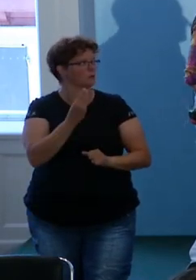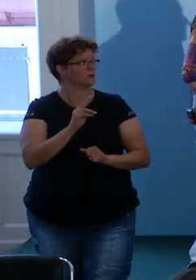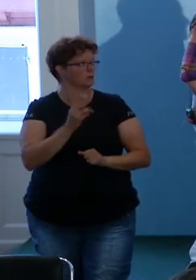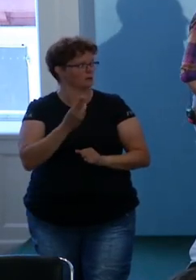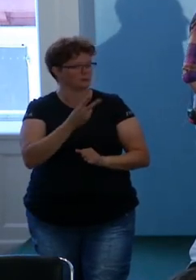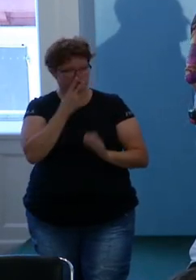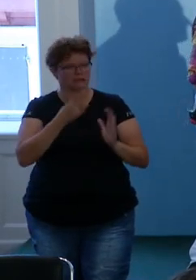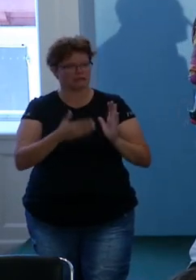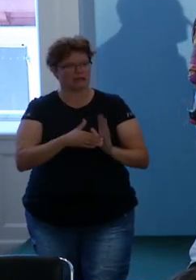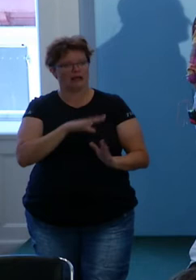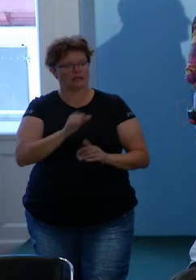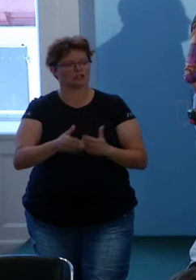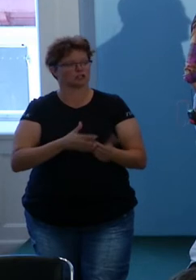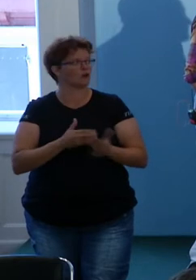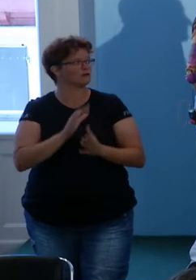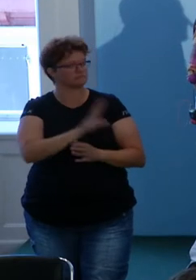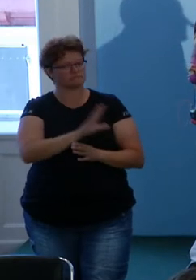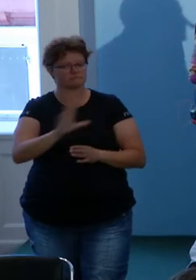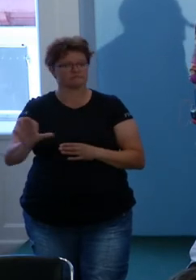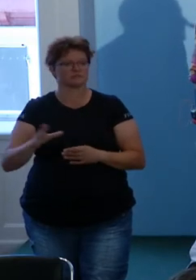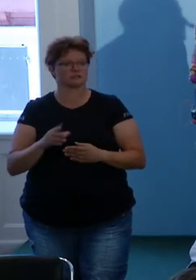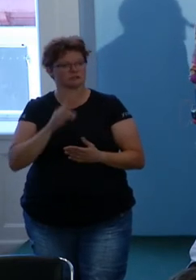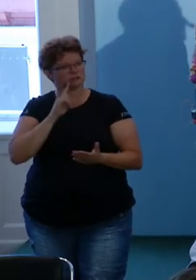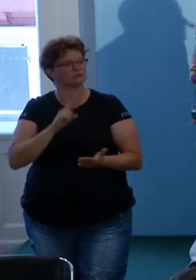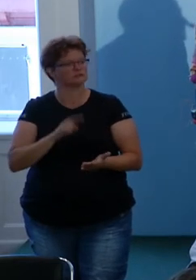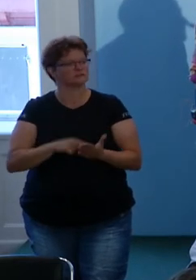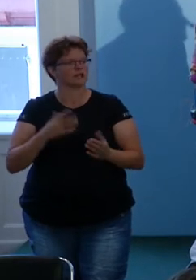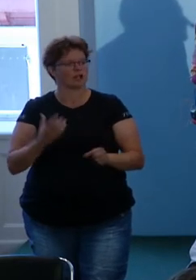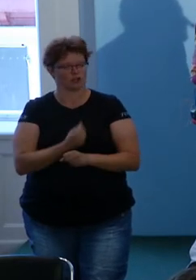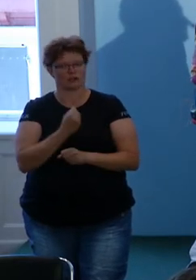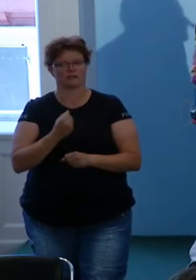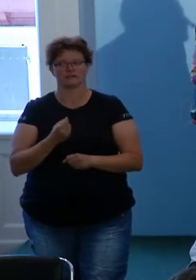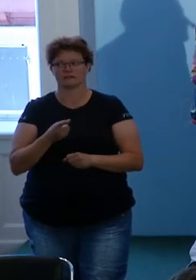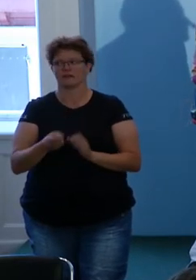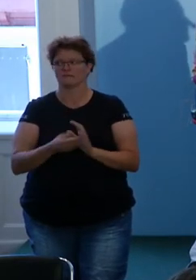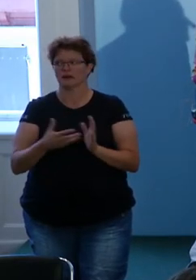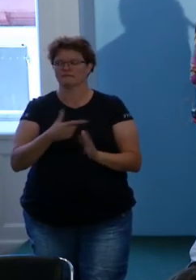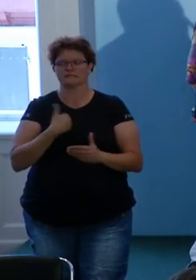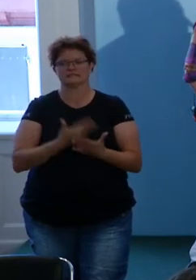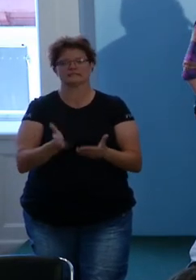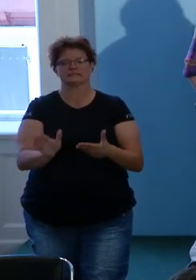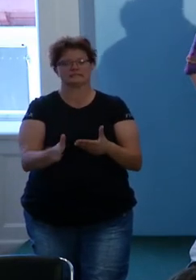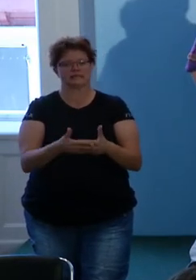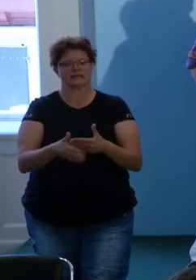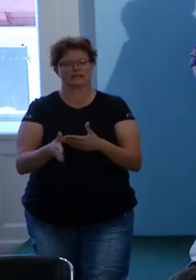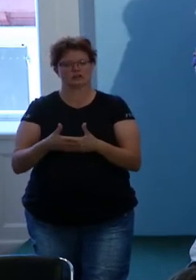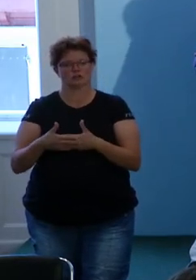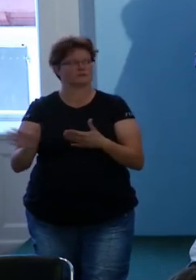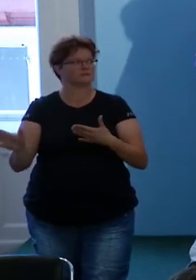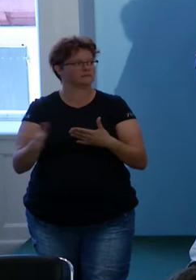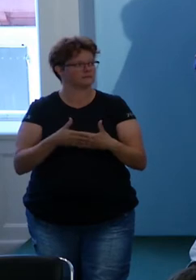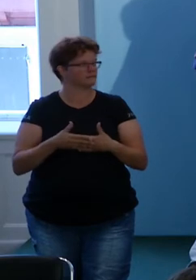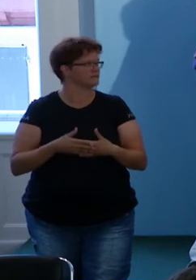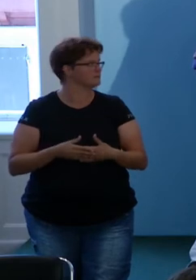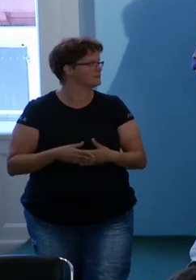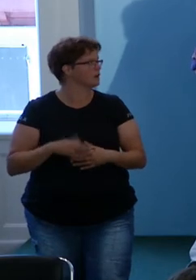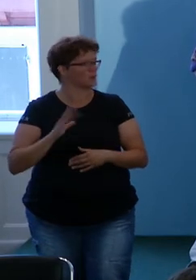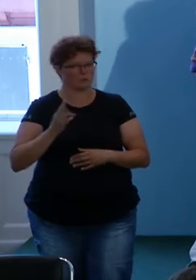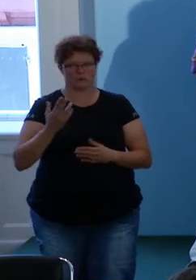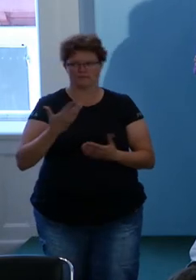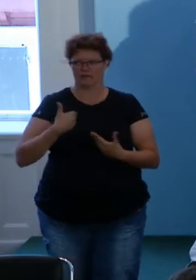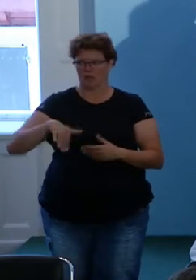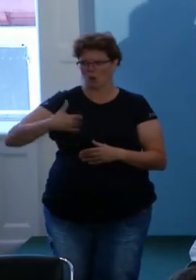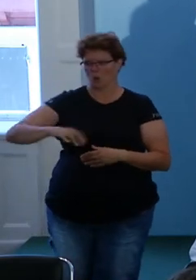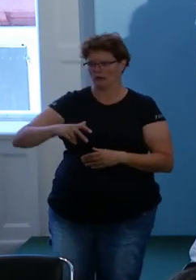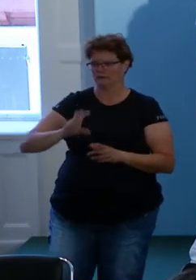att vi verkligen alla gör sitt för att vi ska lyckas, det gör ju att vi så att säga, inte stänger dörrar inför framtida läkemedel. Klocktecken här,